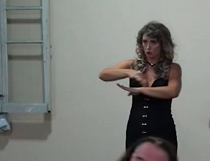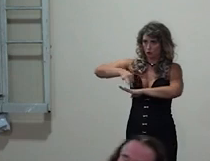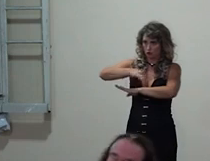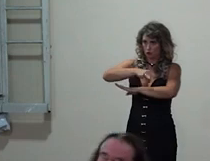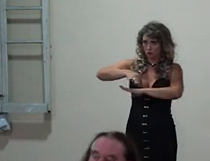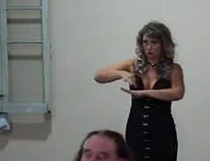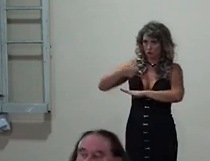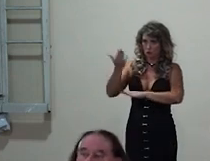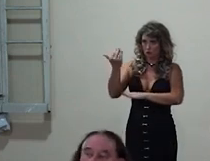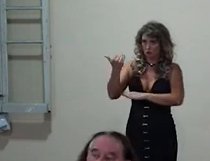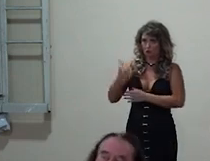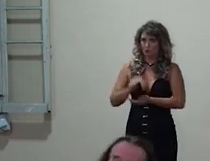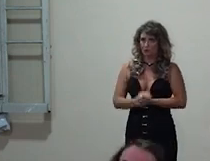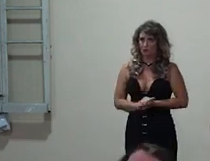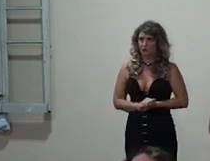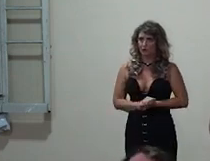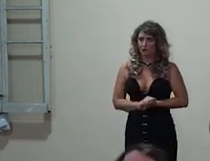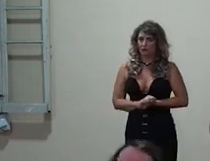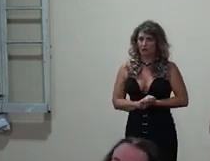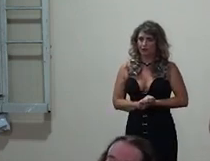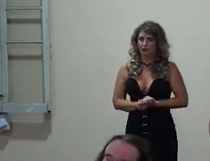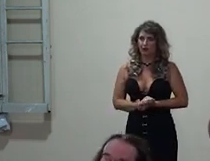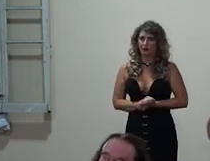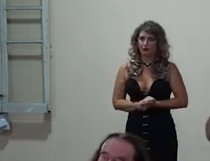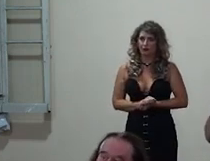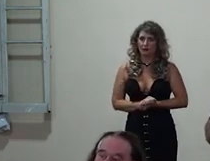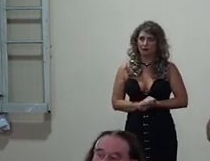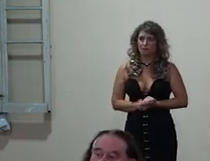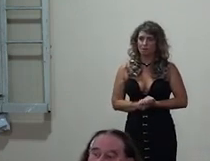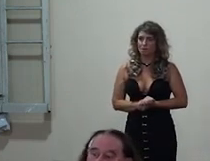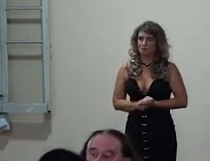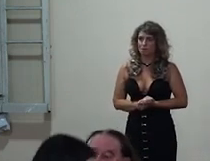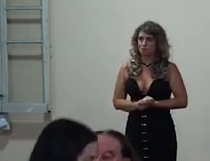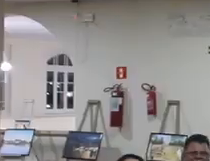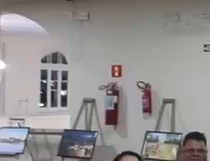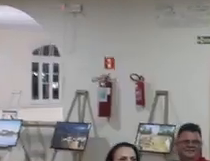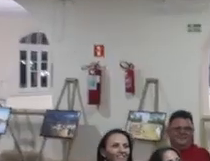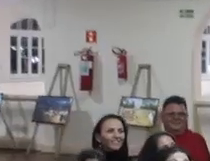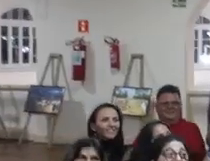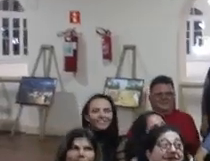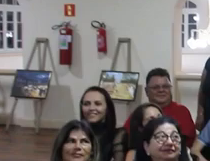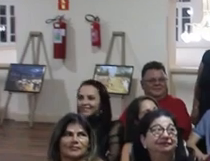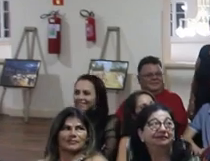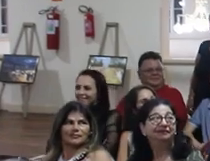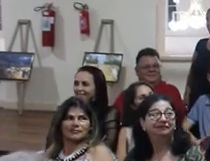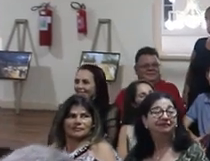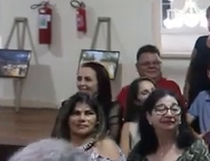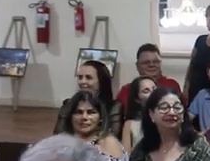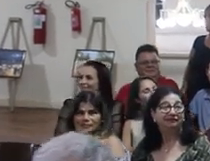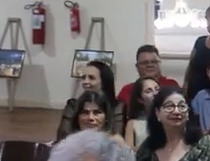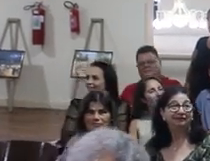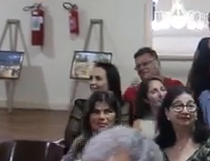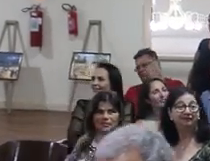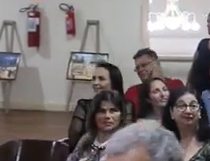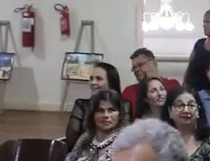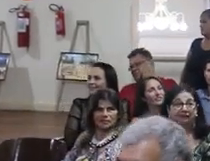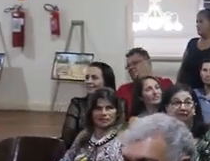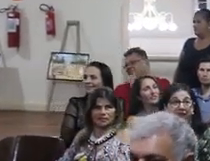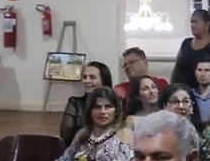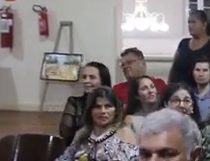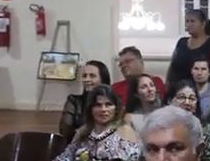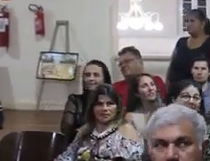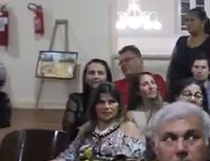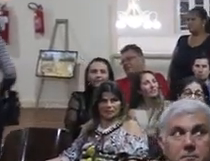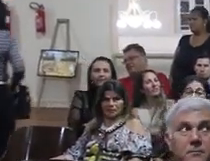cá, Brimo. Venha, Brimo. Volta um pouquinho do que você tem falado do curso de arquitetura. Por acaso,